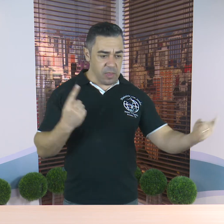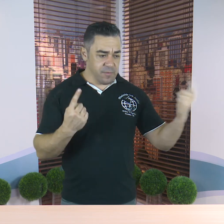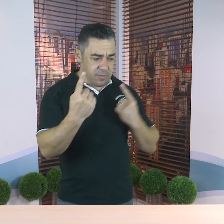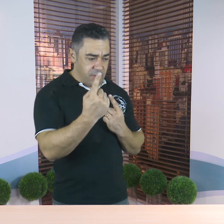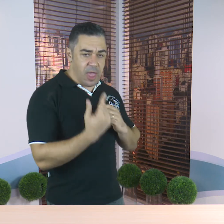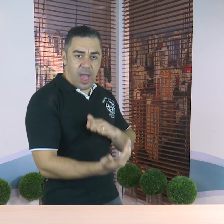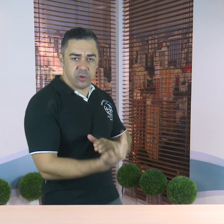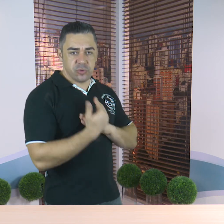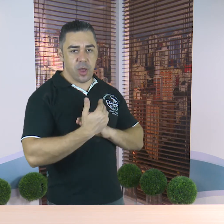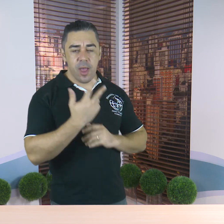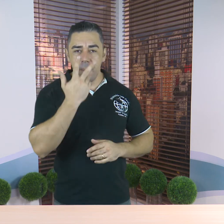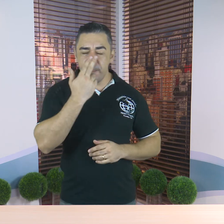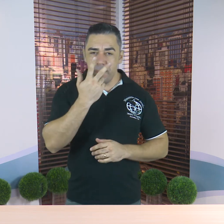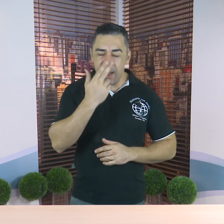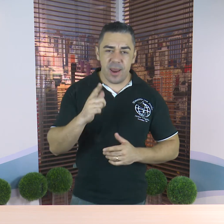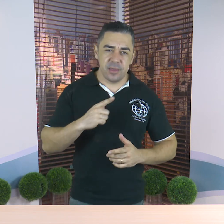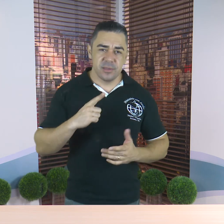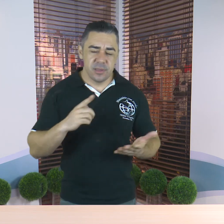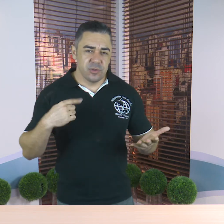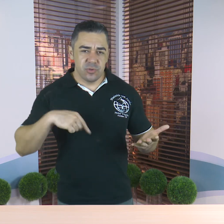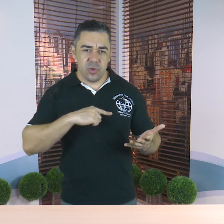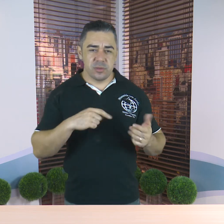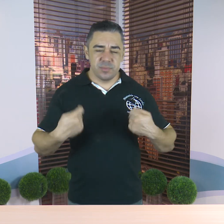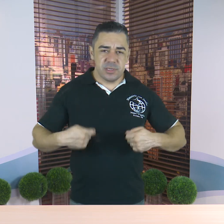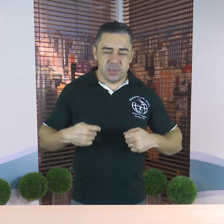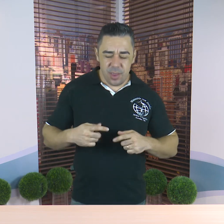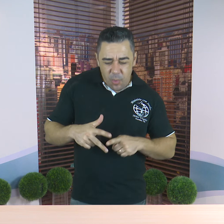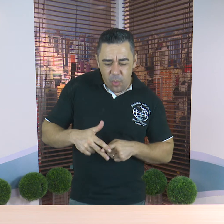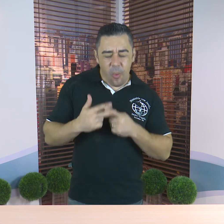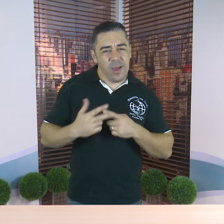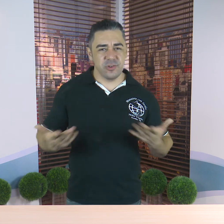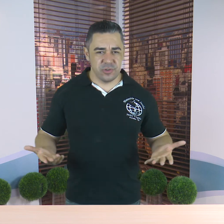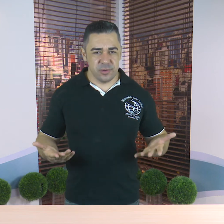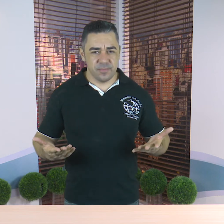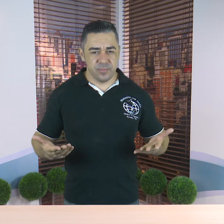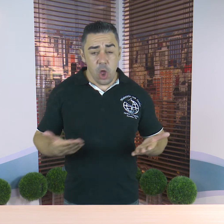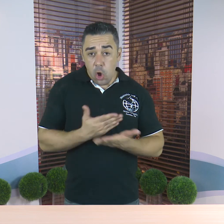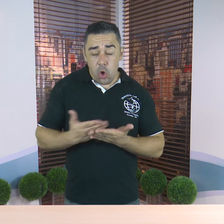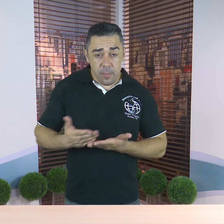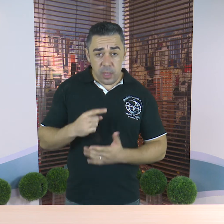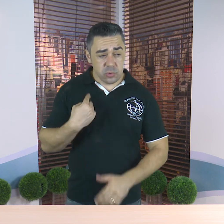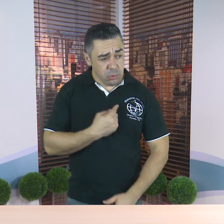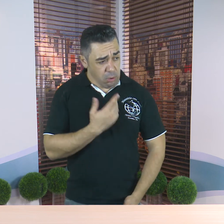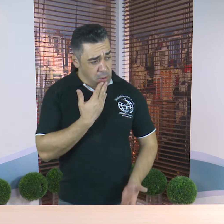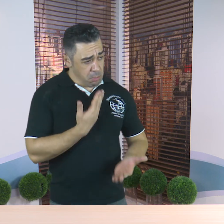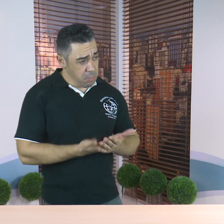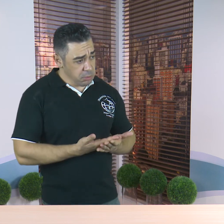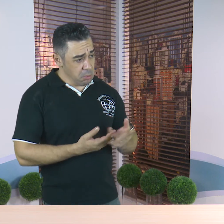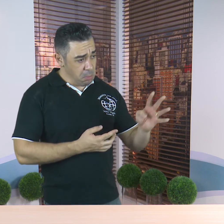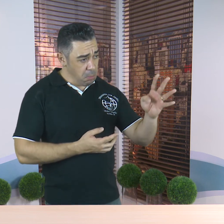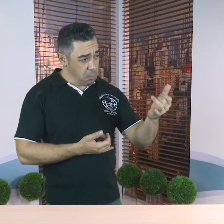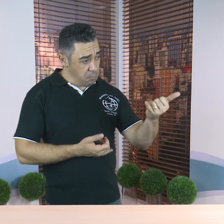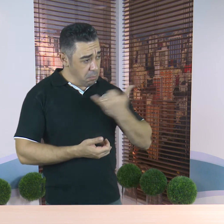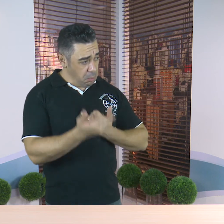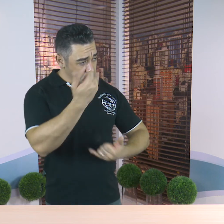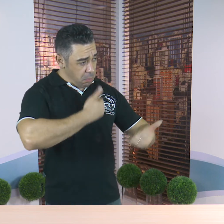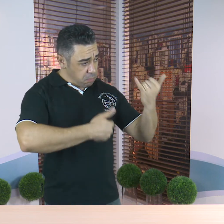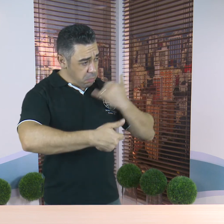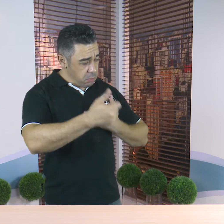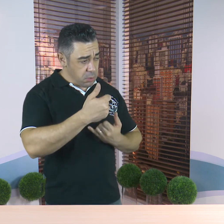como a carniça atrai os abutres. No início, ficamos impressionados com o fato de que eles se importarem